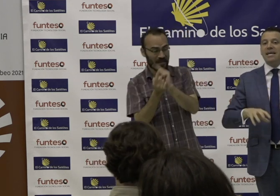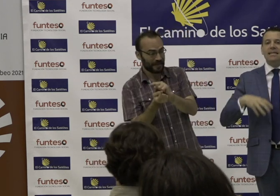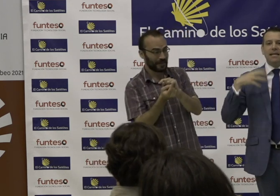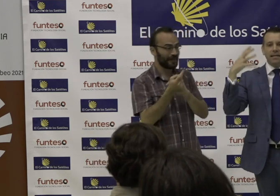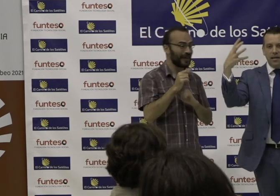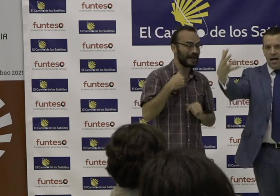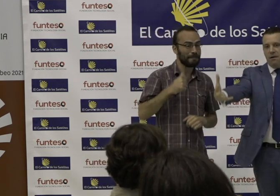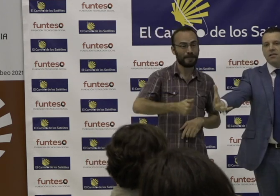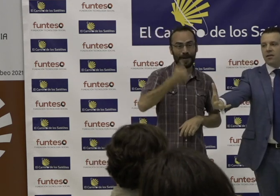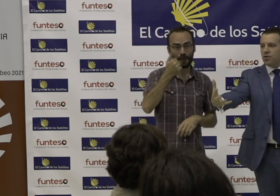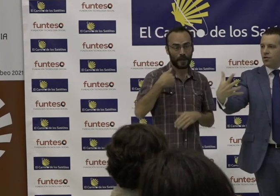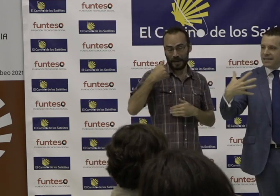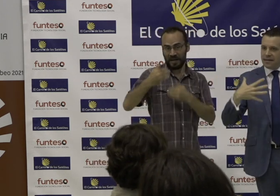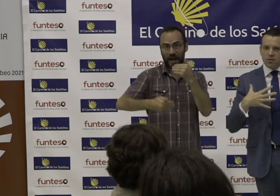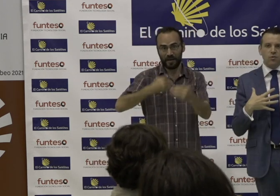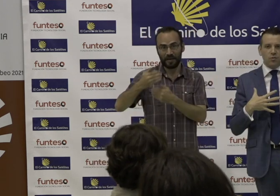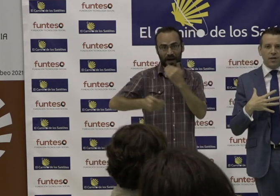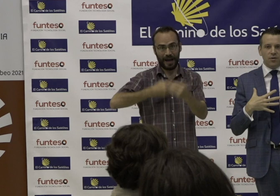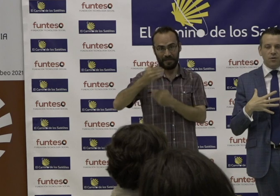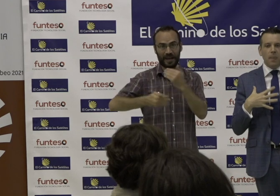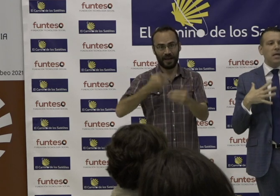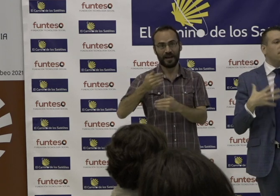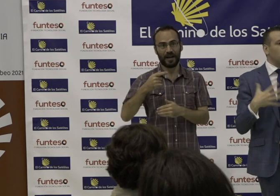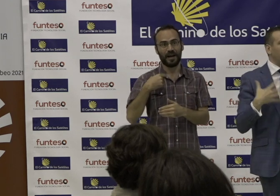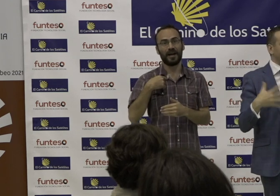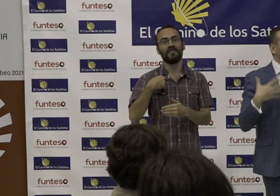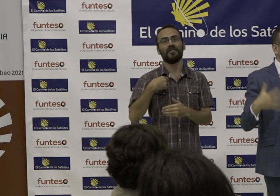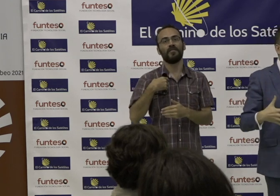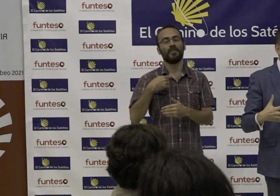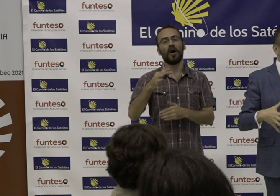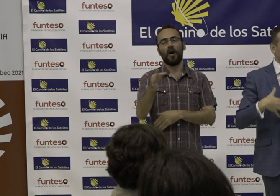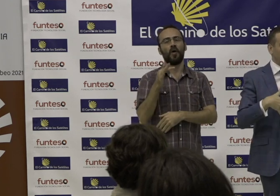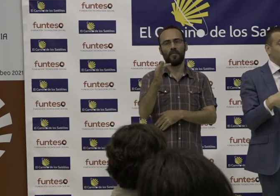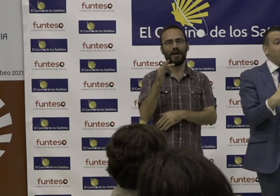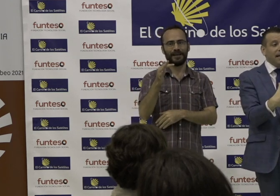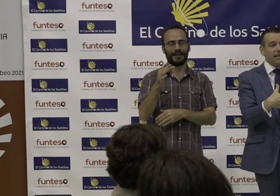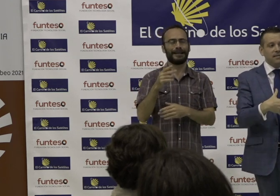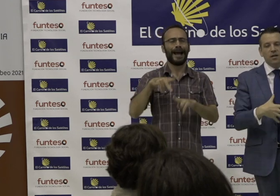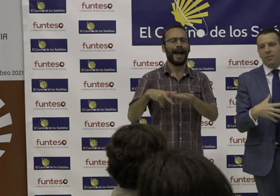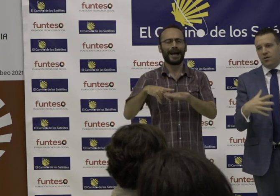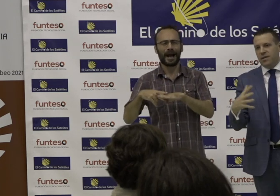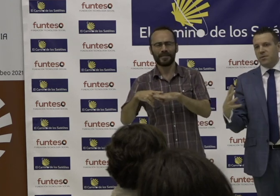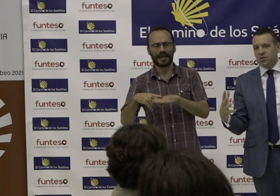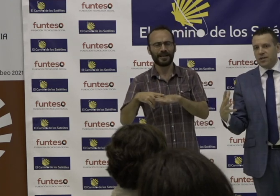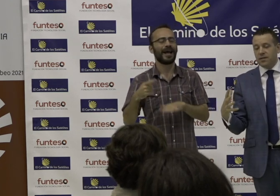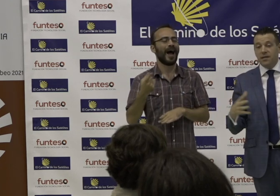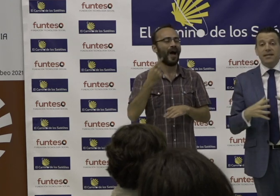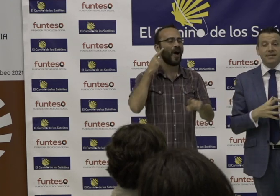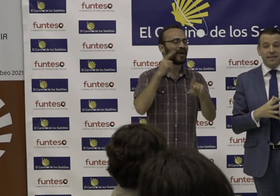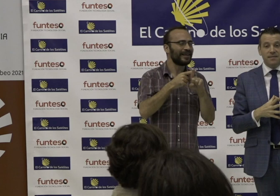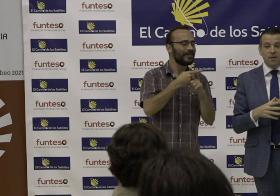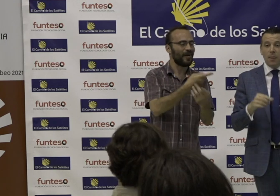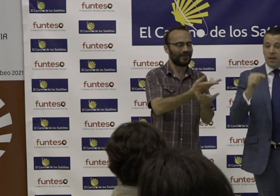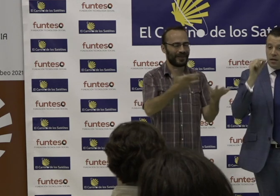que más adelante, avanzado yo y estar estructurado yo, iba a compartir herramientas para que fueran válidas para otras personas.